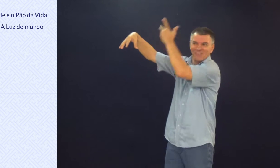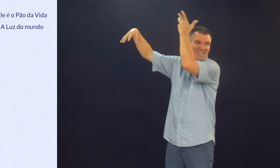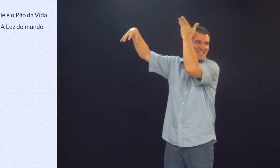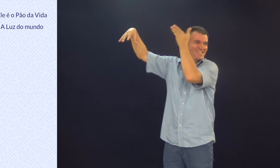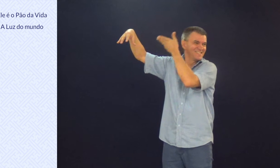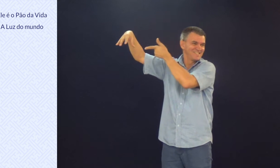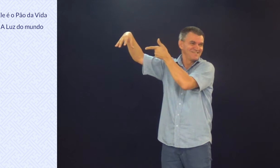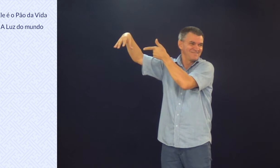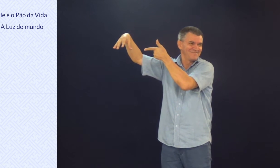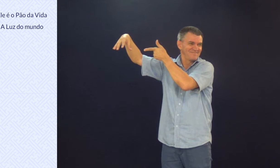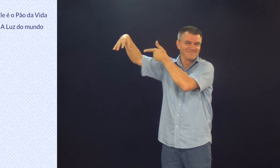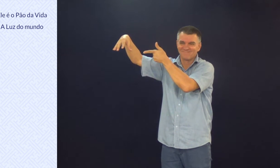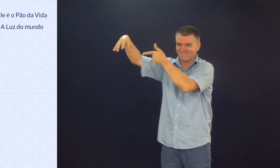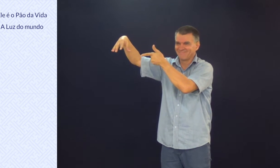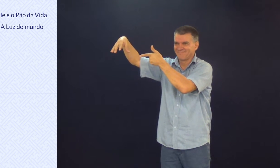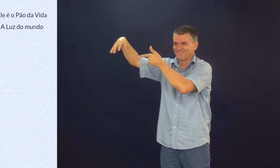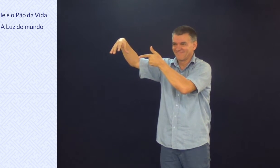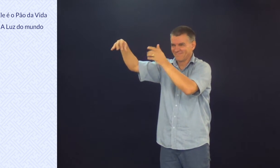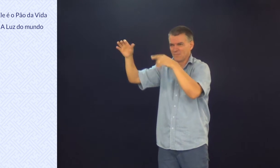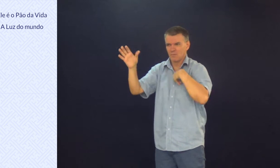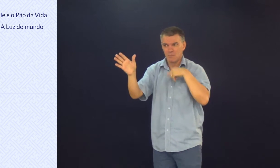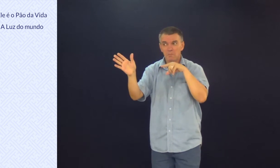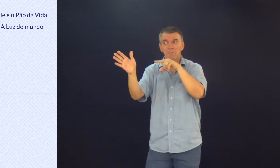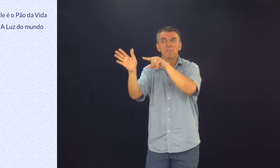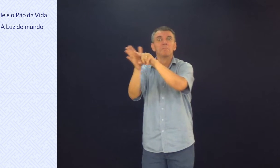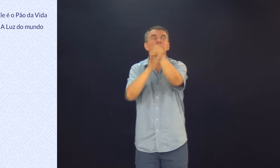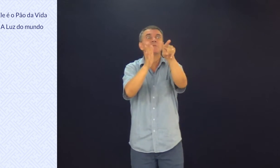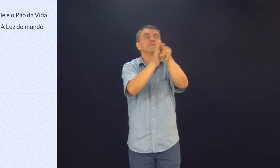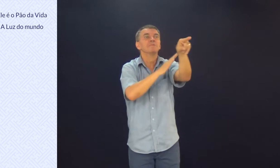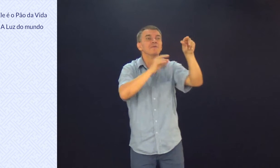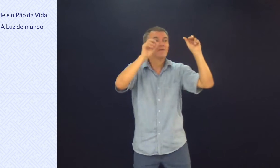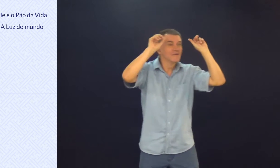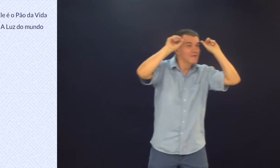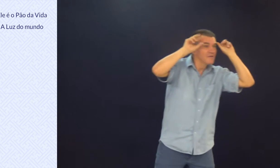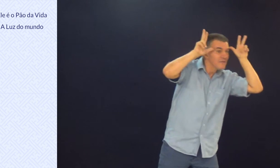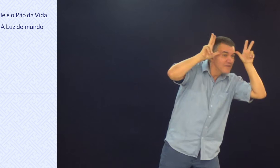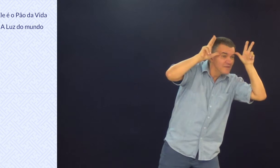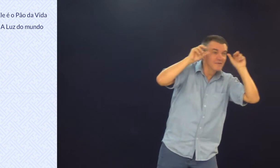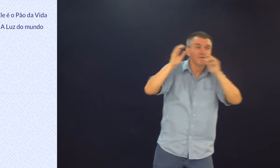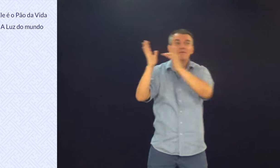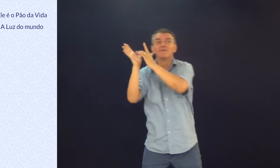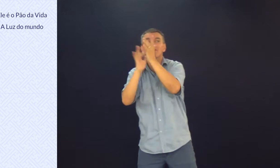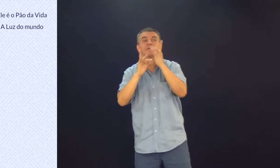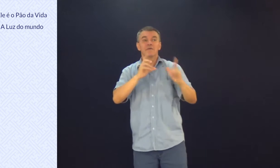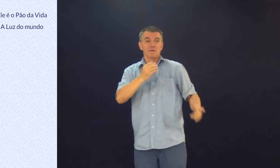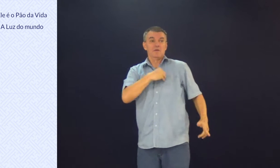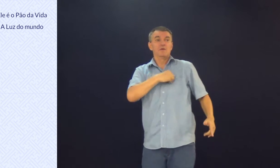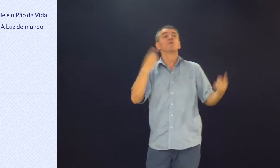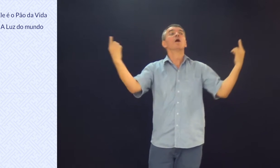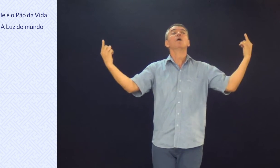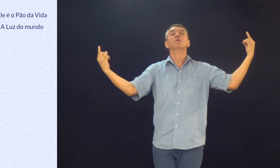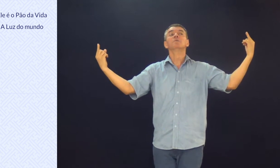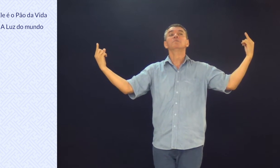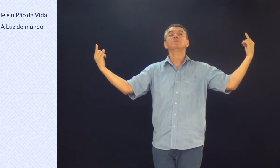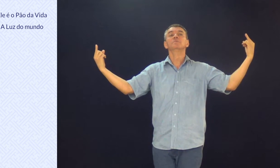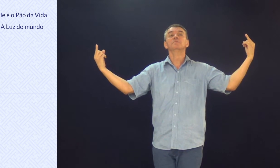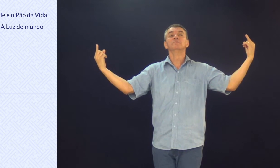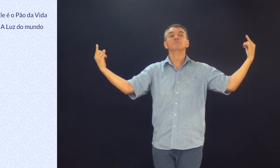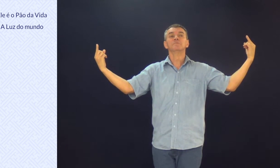jesus porque a luz dele deve ficar em nosso também quem é melhor quem é